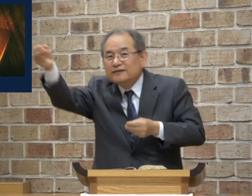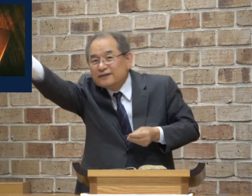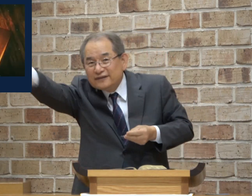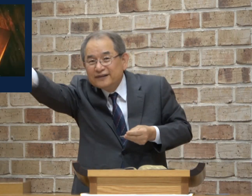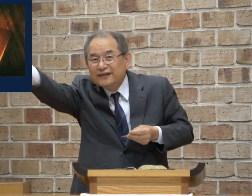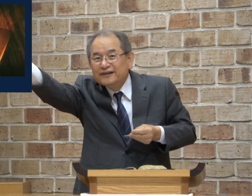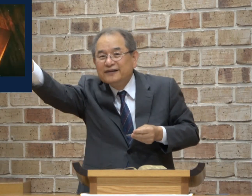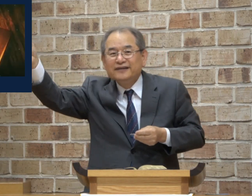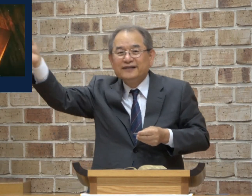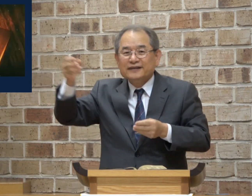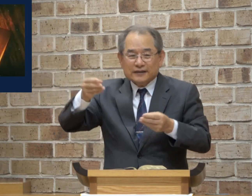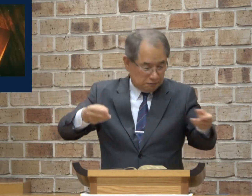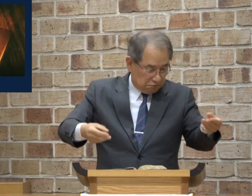그에게 주었습니다.